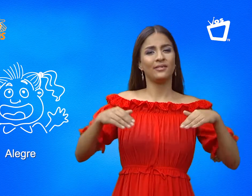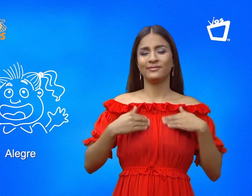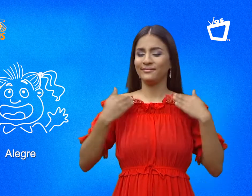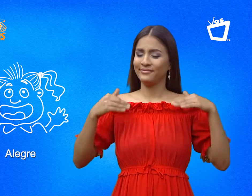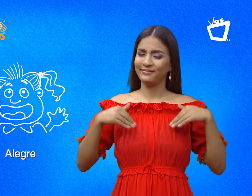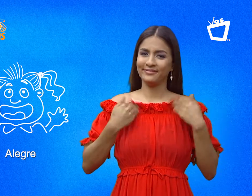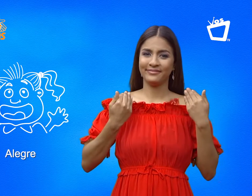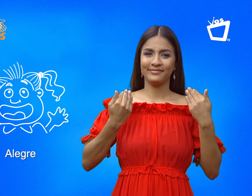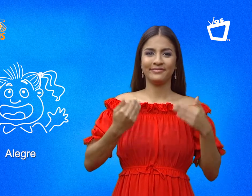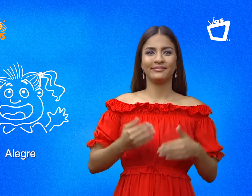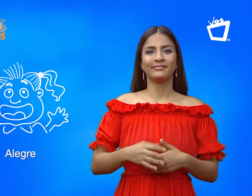alegre